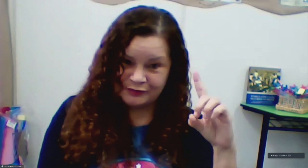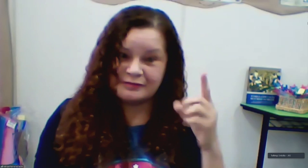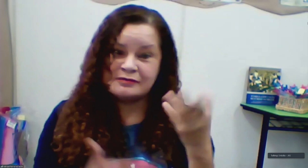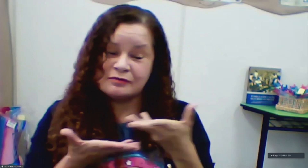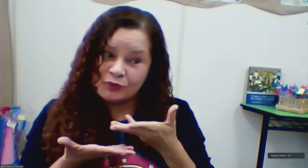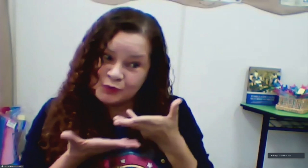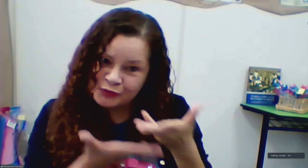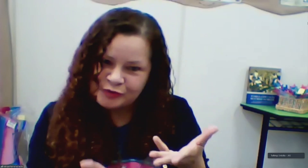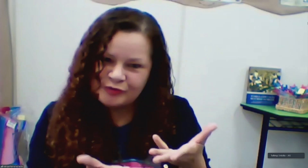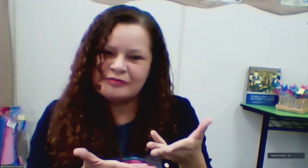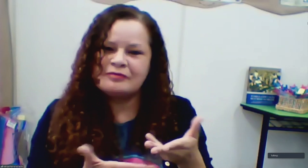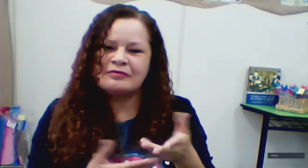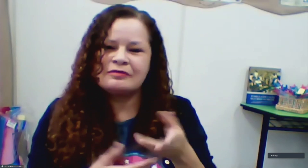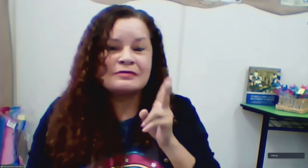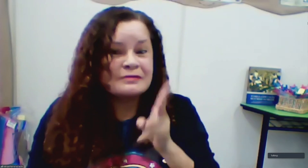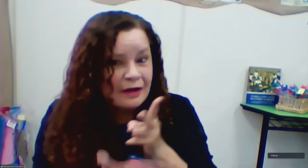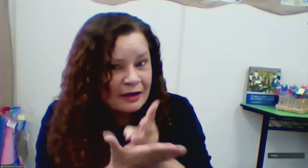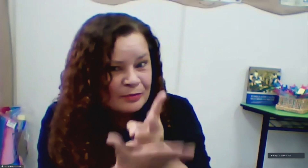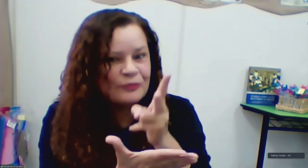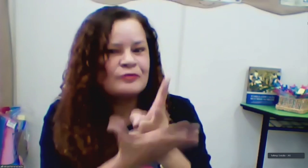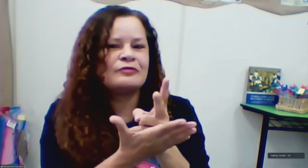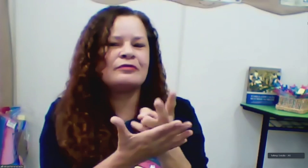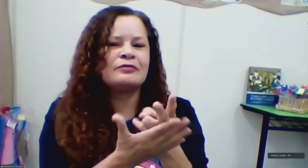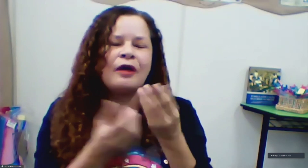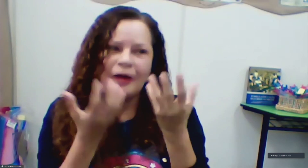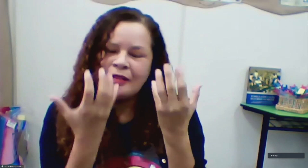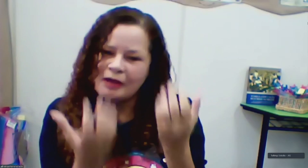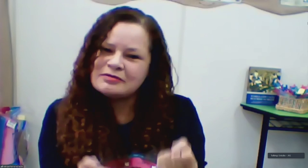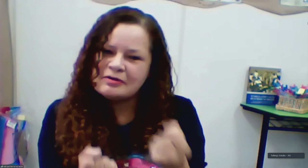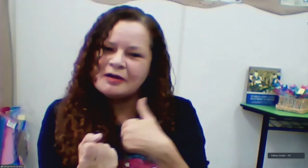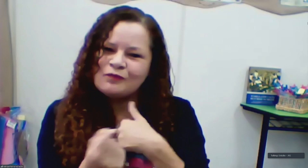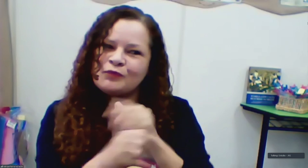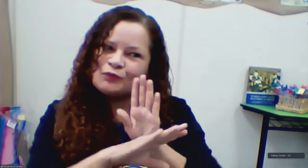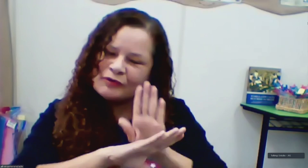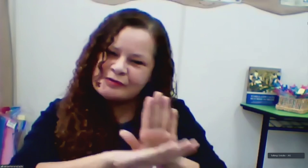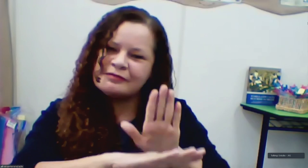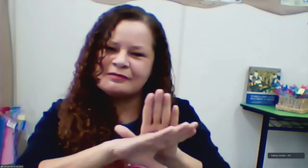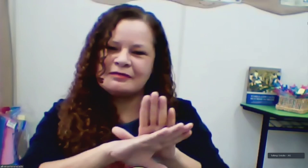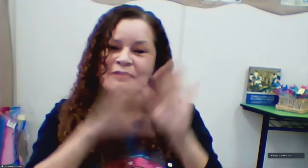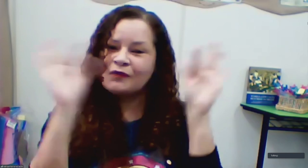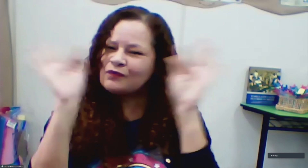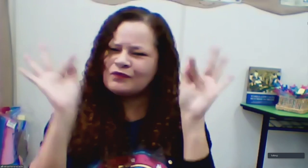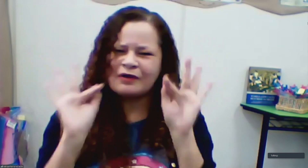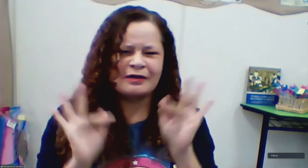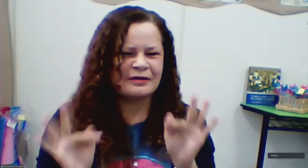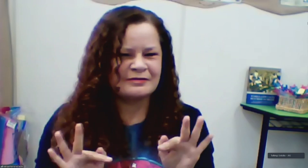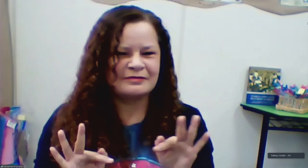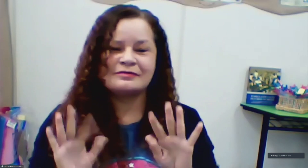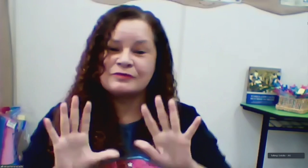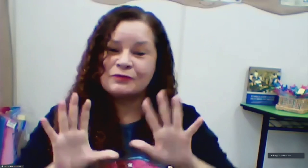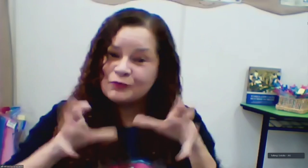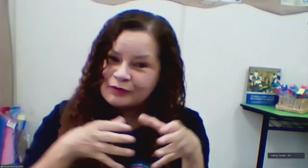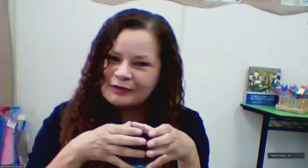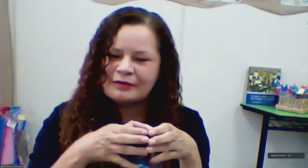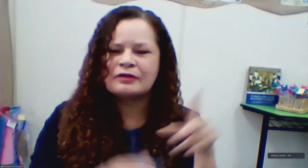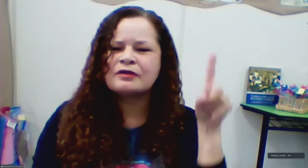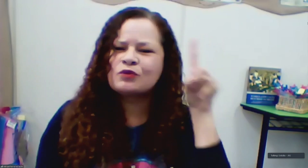Também agradecer a Tânia, né, que convidou. Então, sempre, eu vou aceitar sempre,